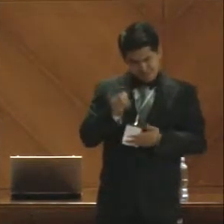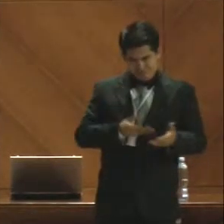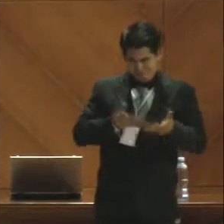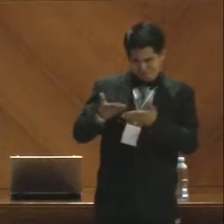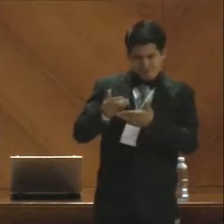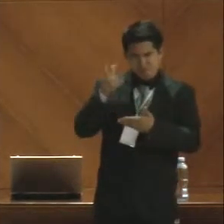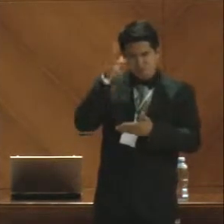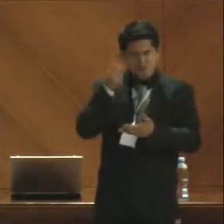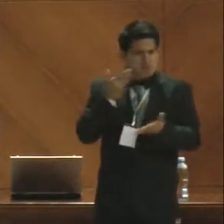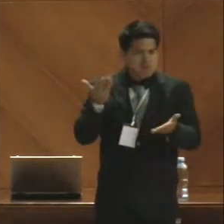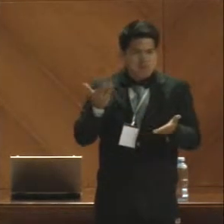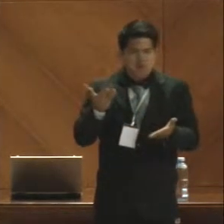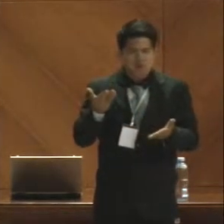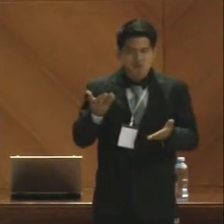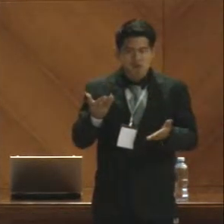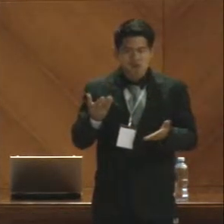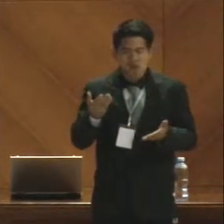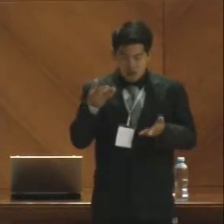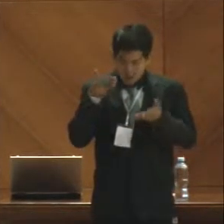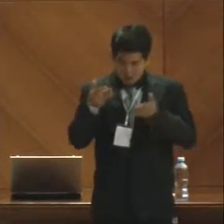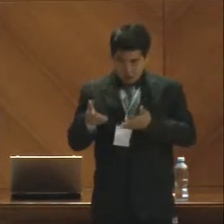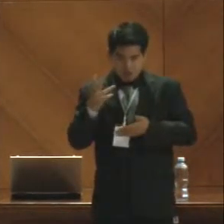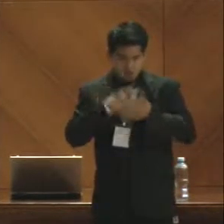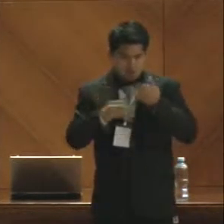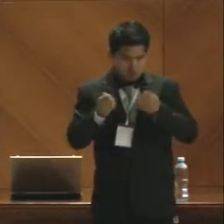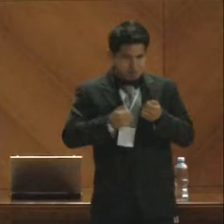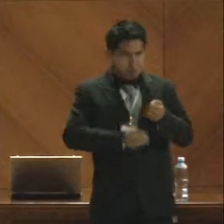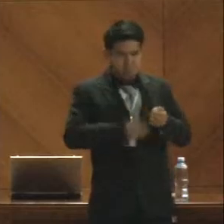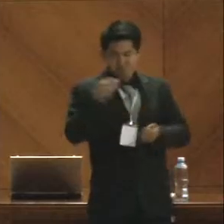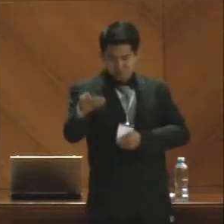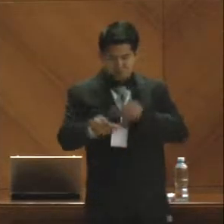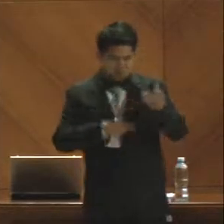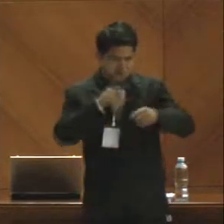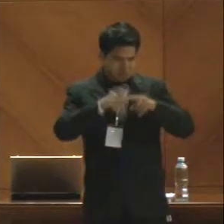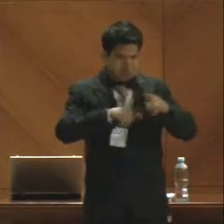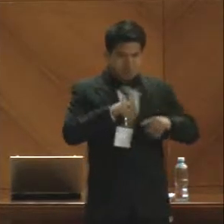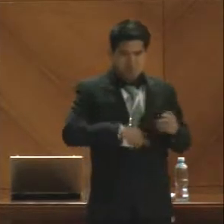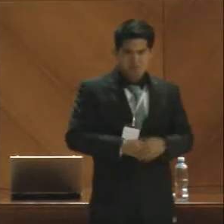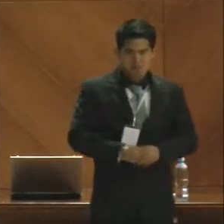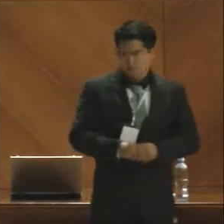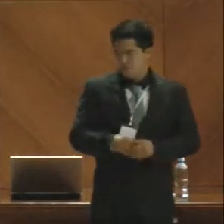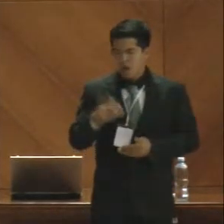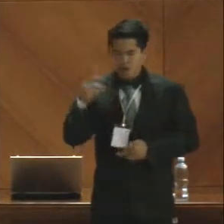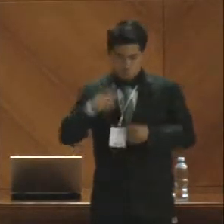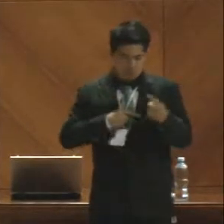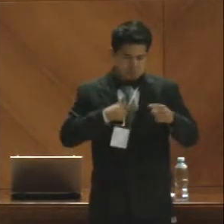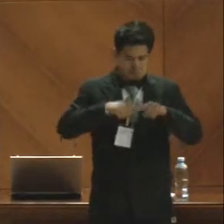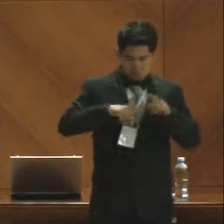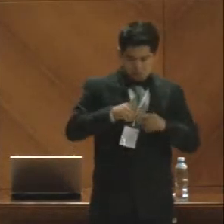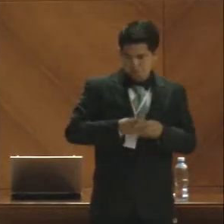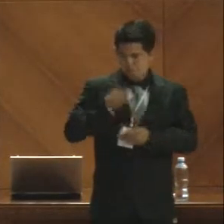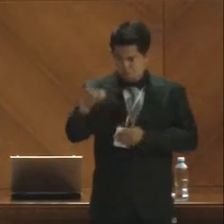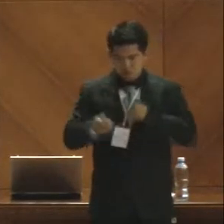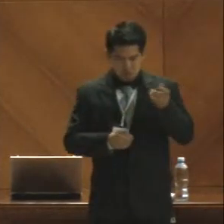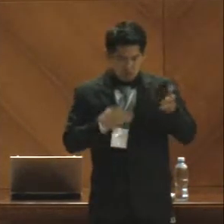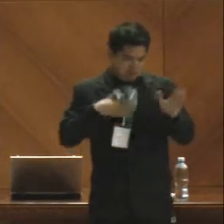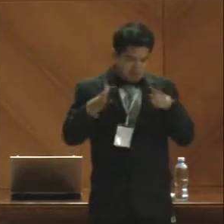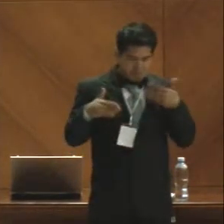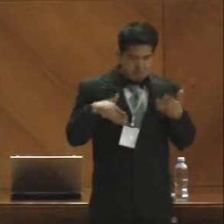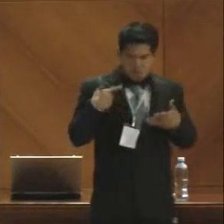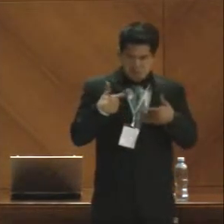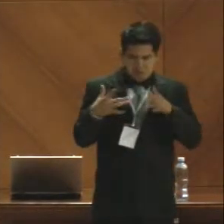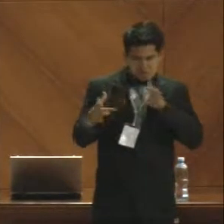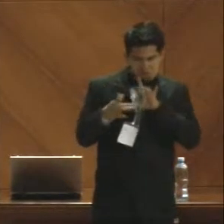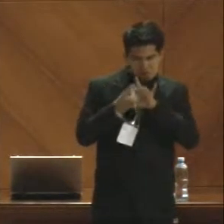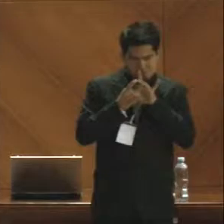hijo? Para compartir, ¿no es cierto? Y compartiendo con los amigos, nos llevamos mejor. O incluso